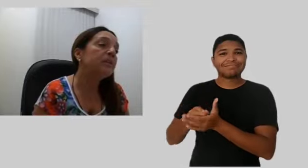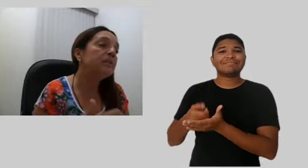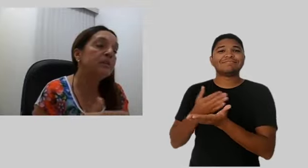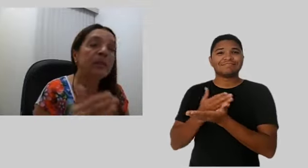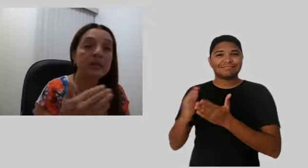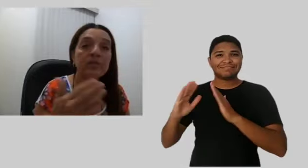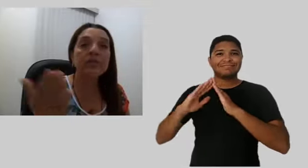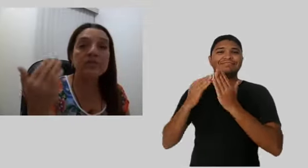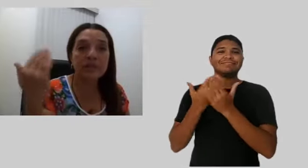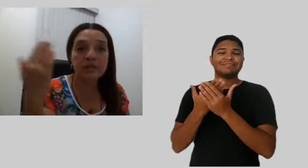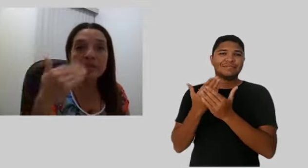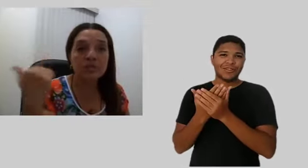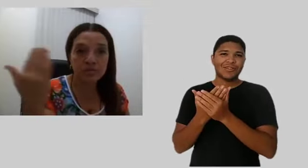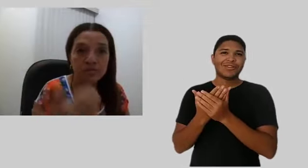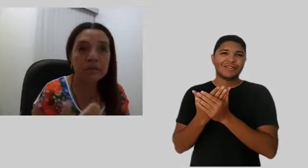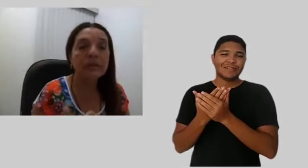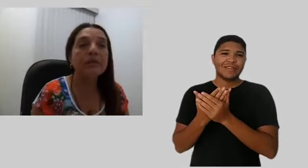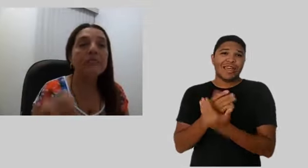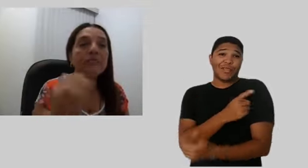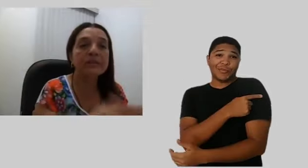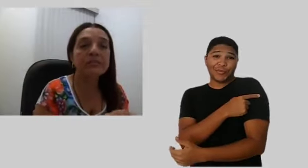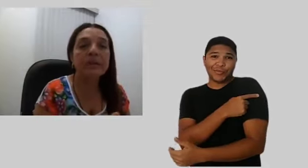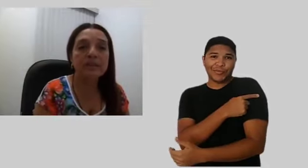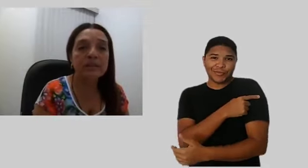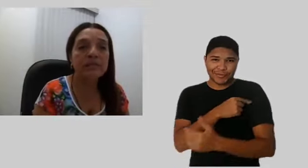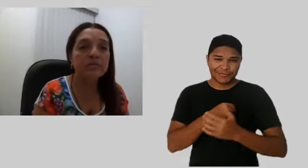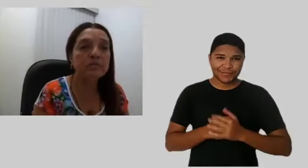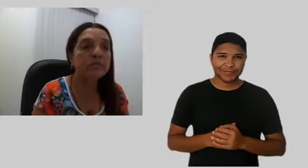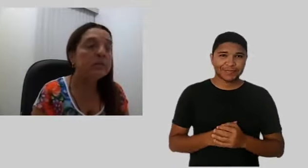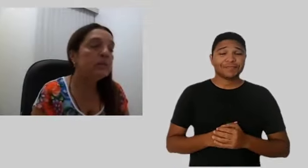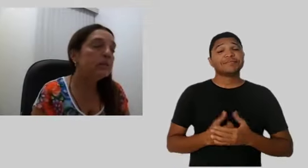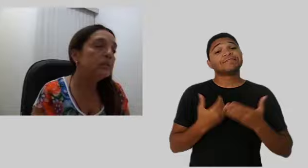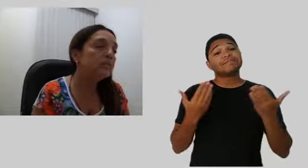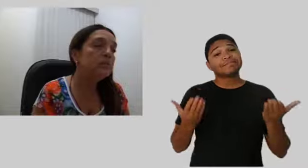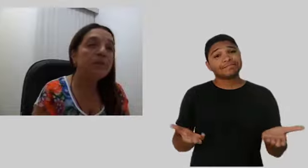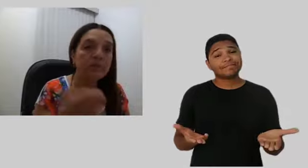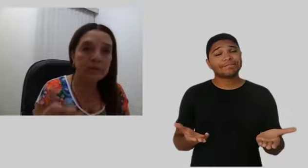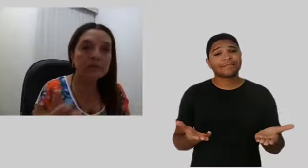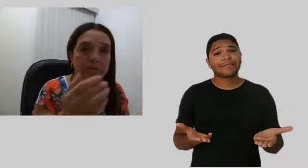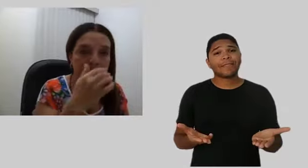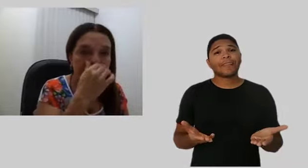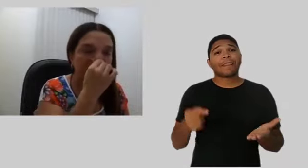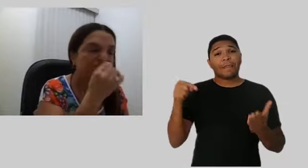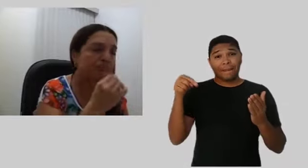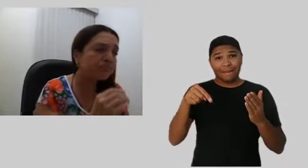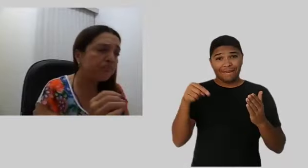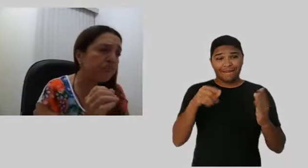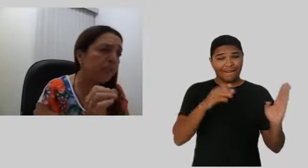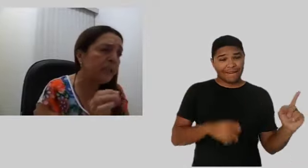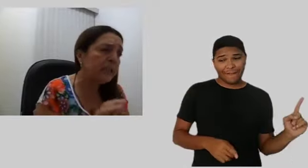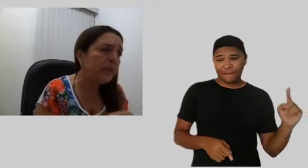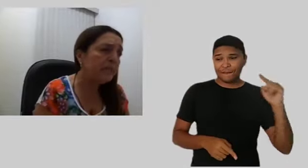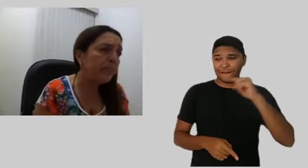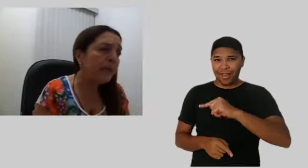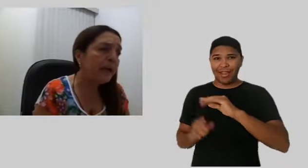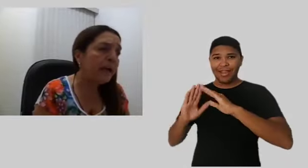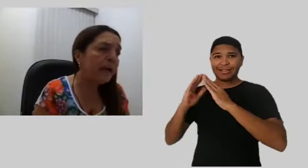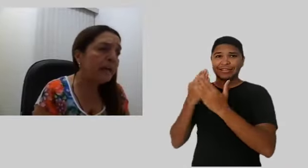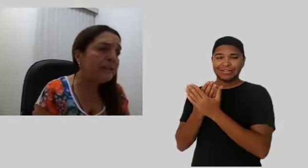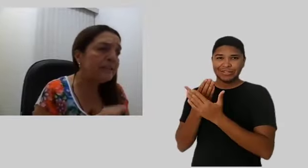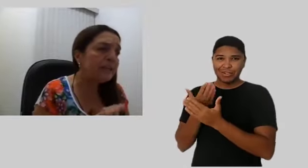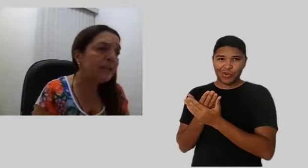ocorre a partir daqui na nossa cultura, começa a partir do primeiro ano, né?